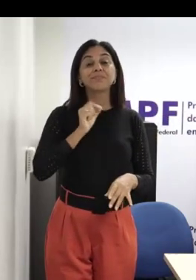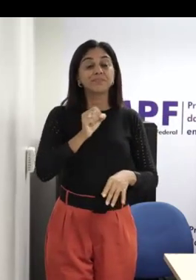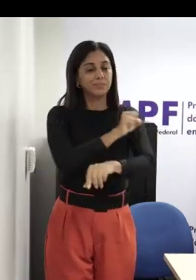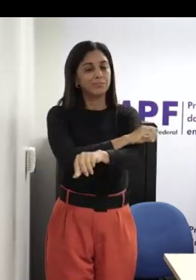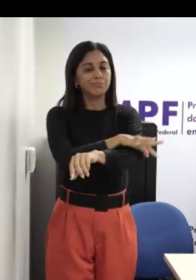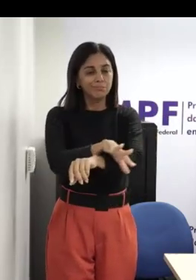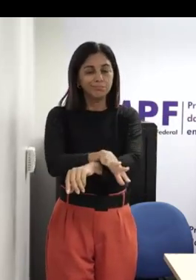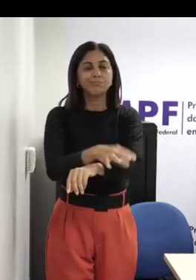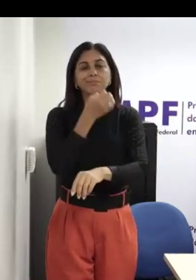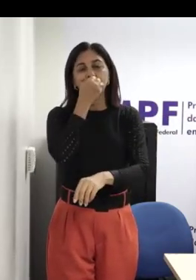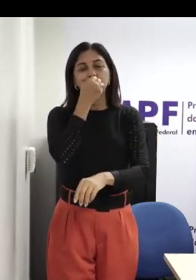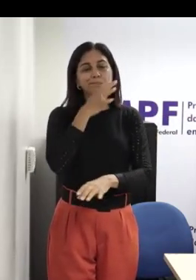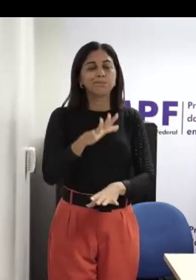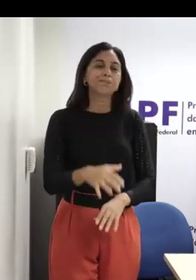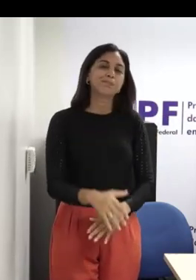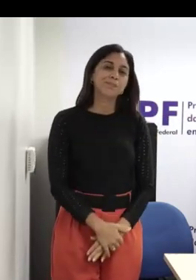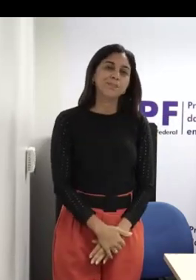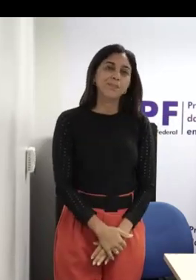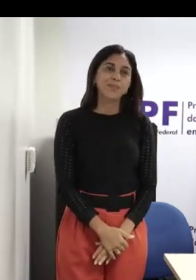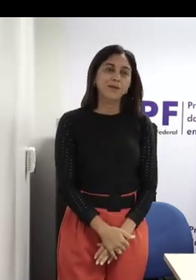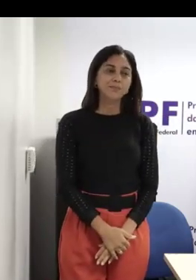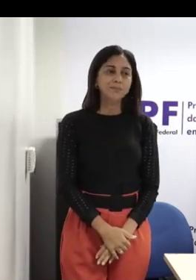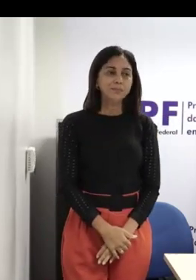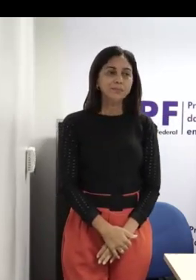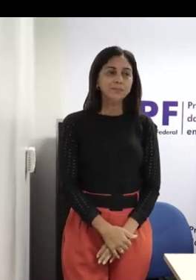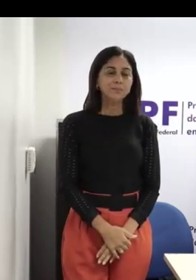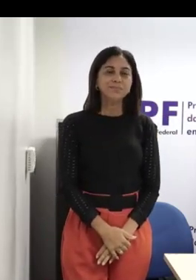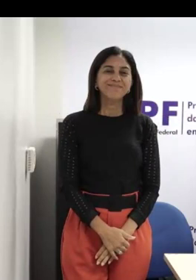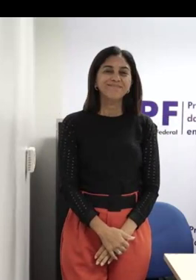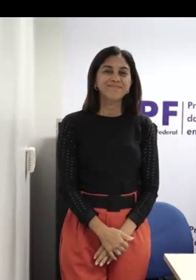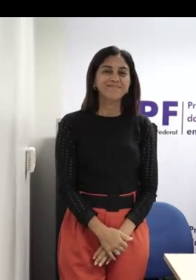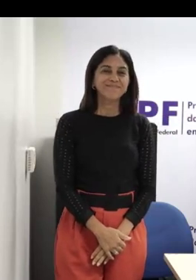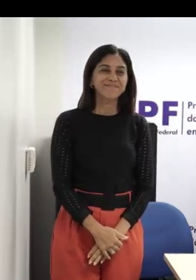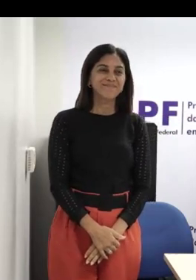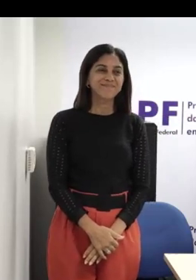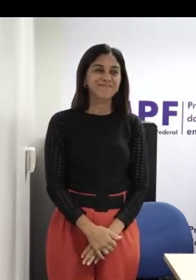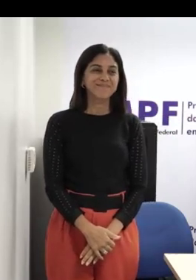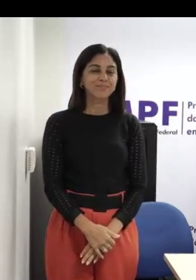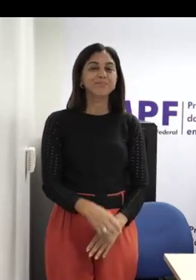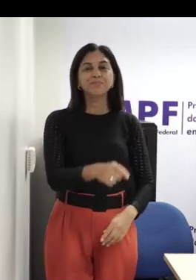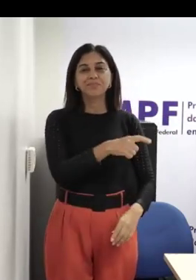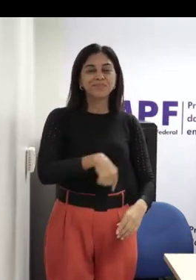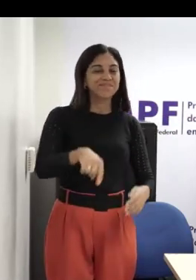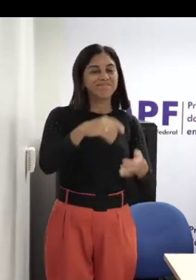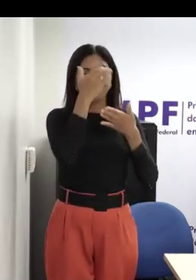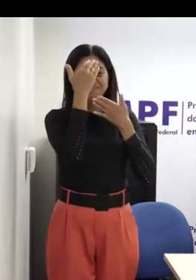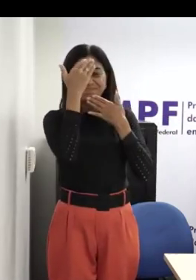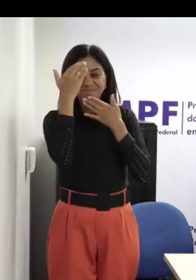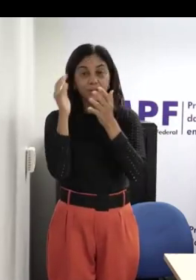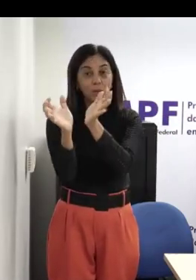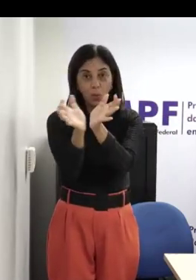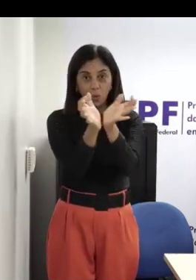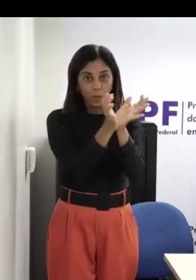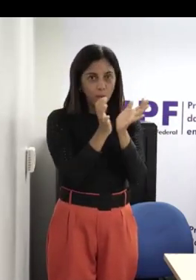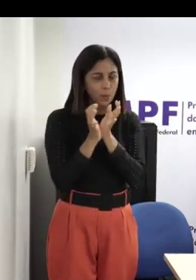Maio laranja bem lembrado né jeisa Muito obrigada a nossa rede Doutor de assistência ela é